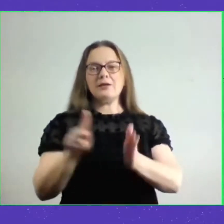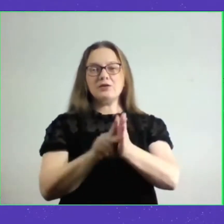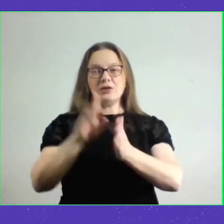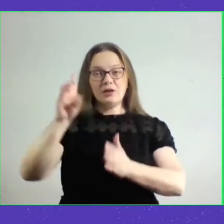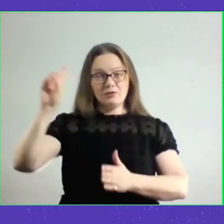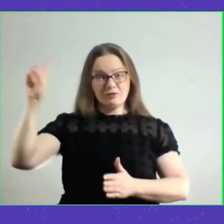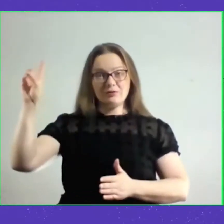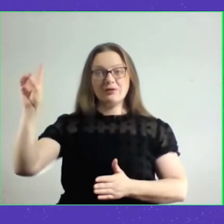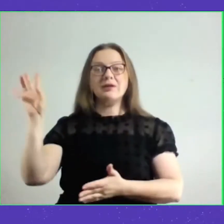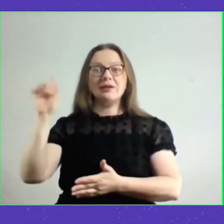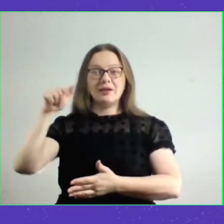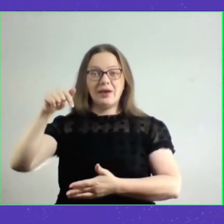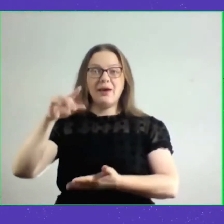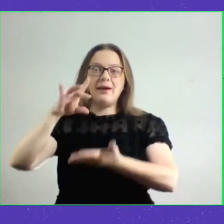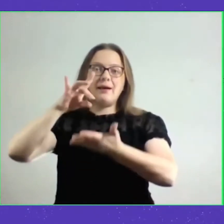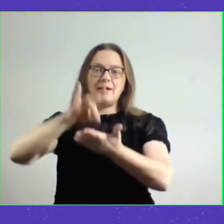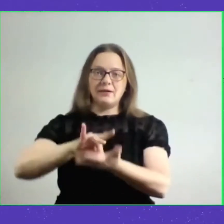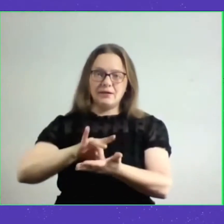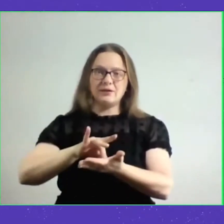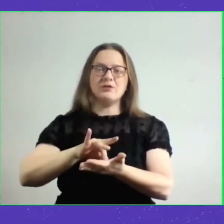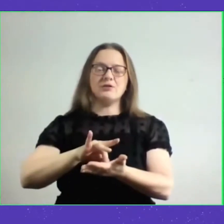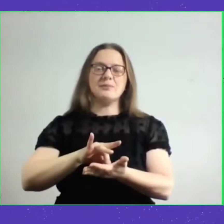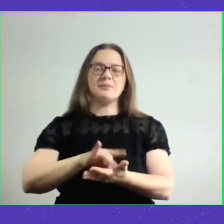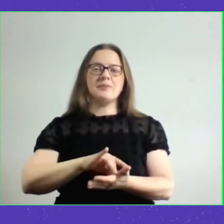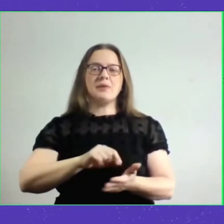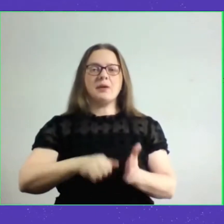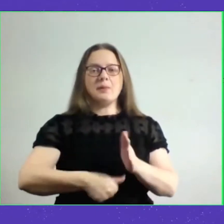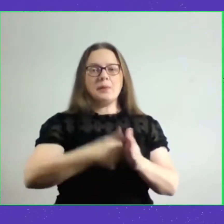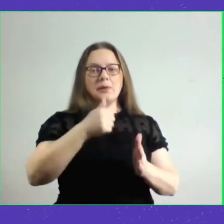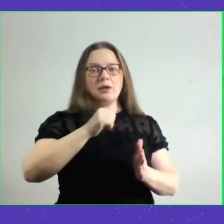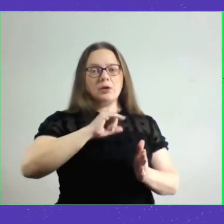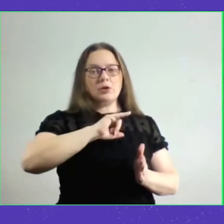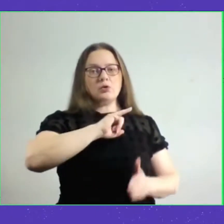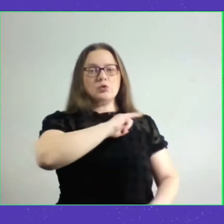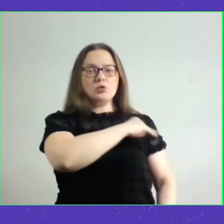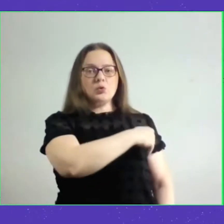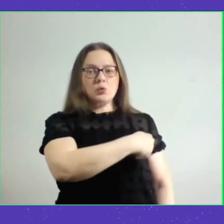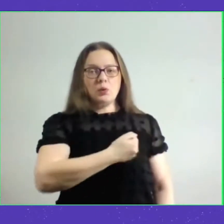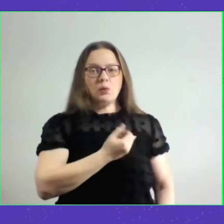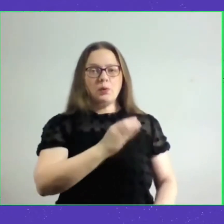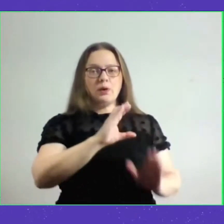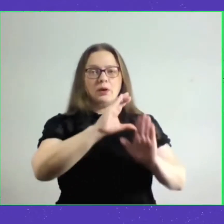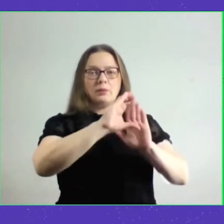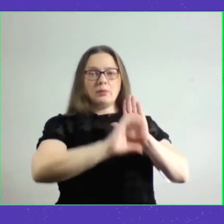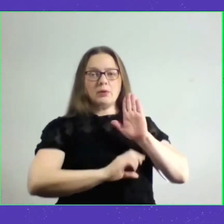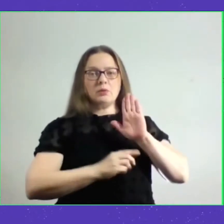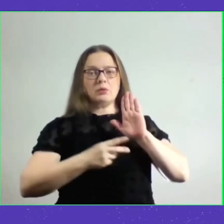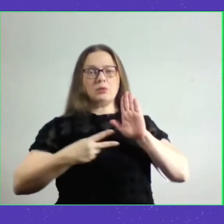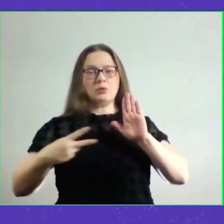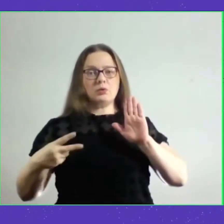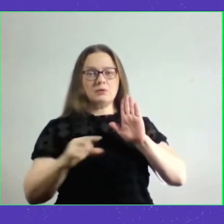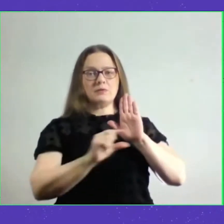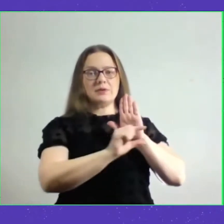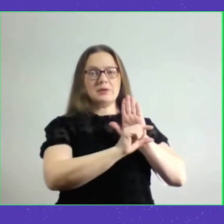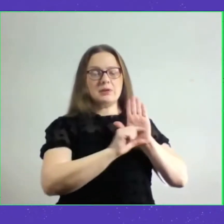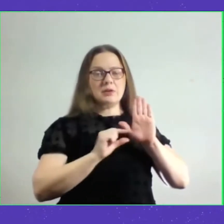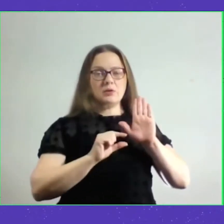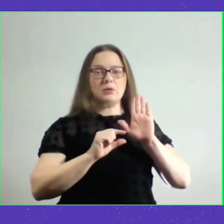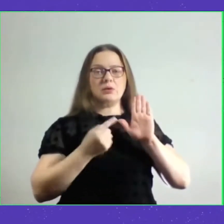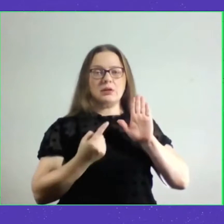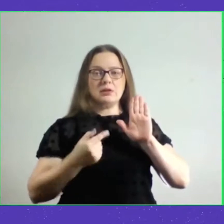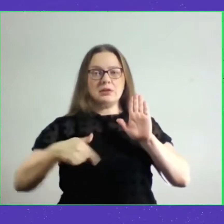E 1 João, capítulo 2, versículo